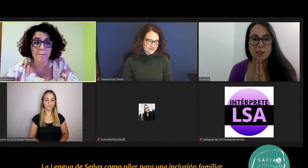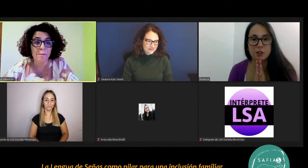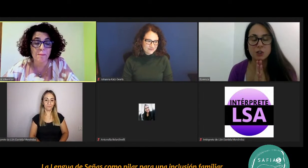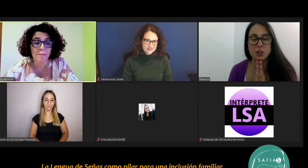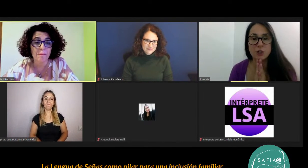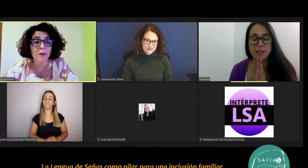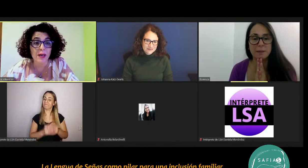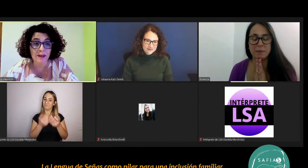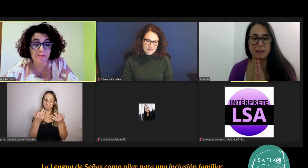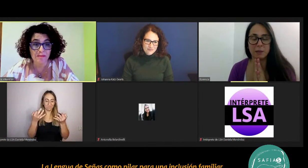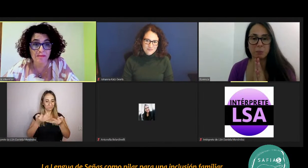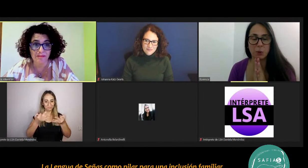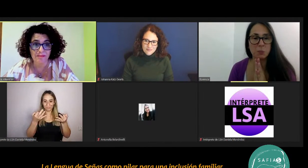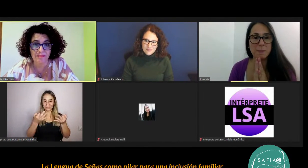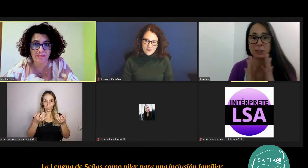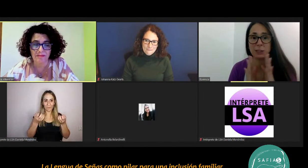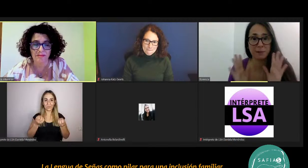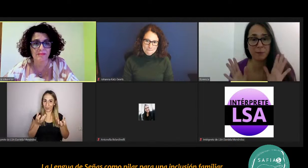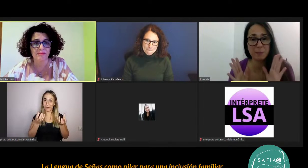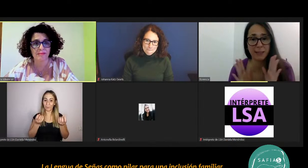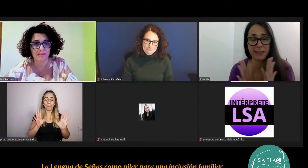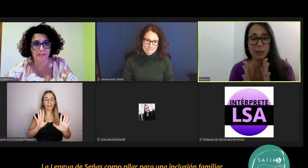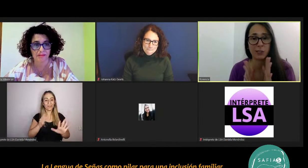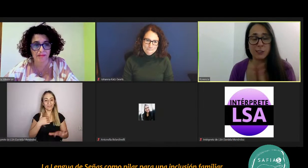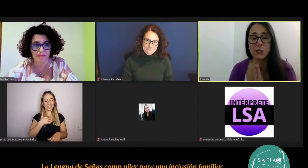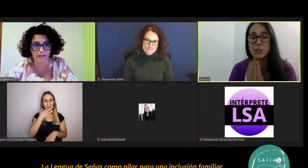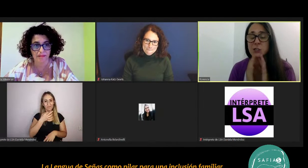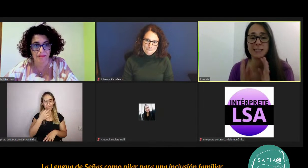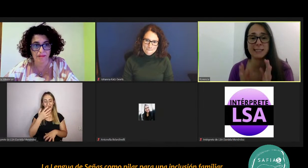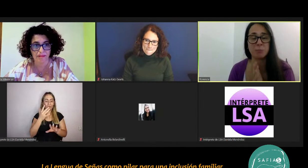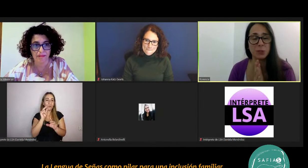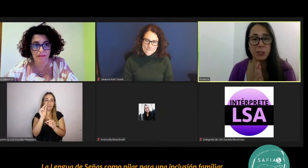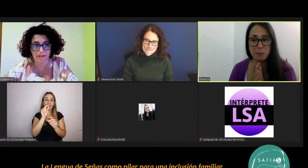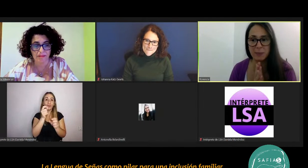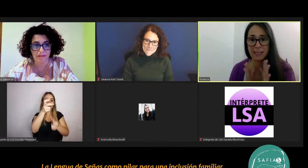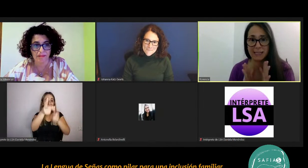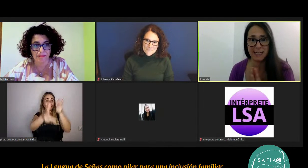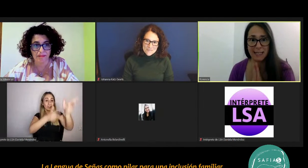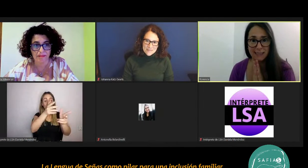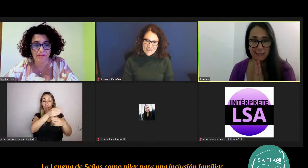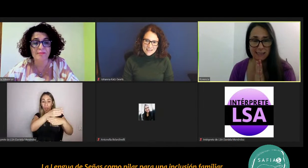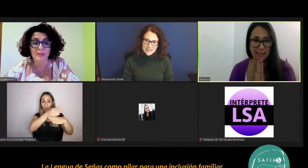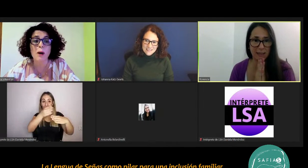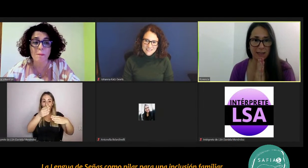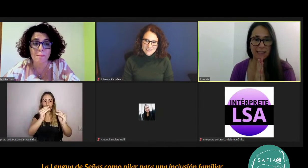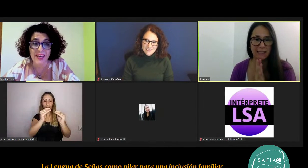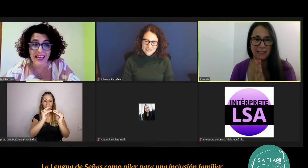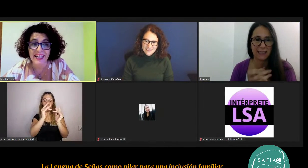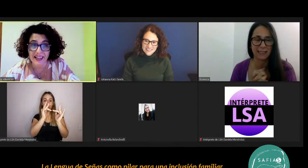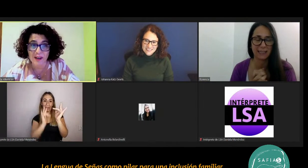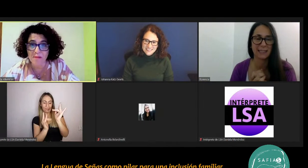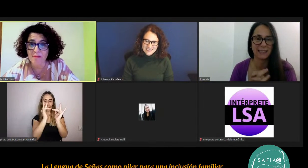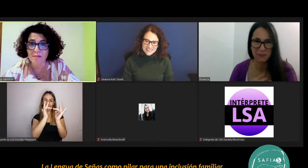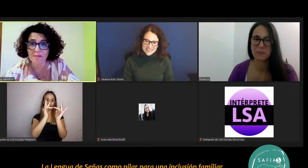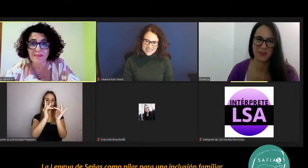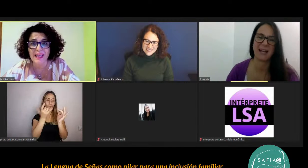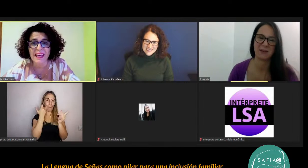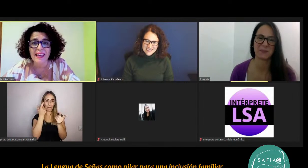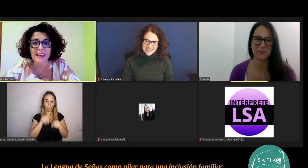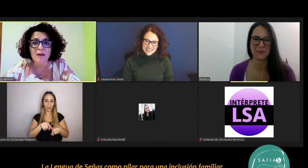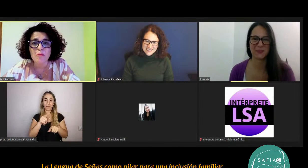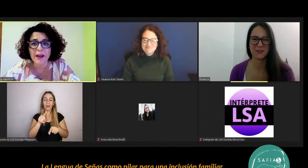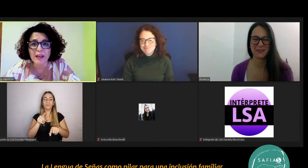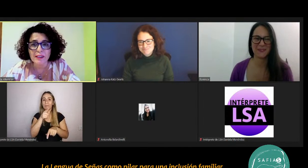Bien. Yo por un momento me fui, perdí la conexión, no sé si pudieron ver el chat. No, voy a leerlo.